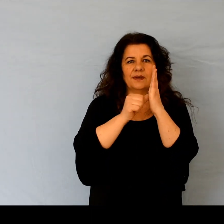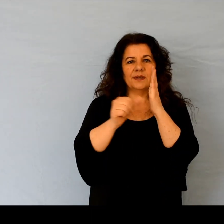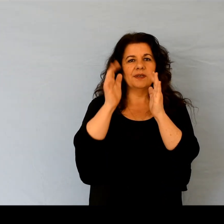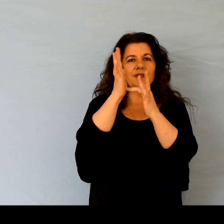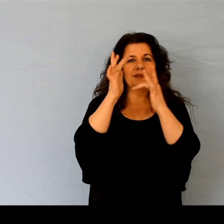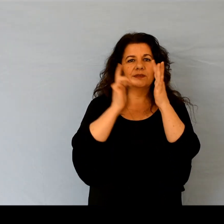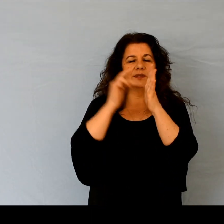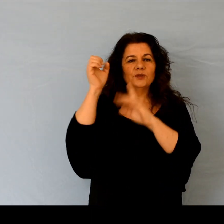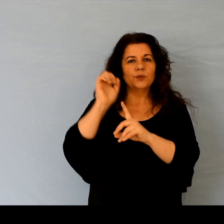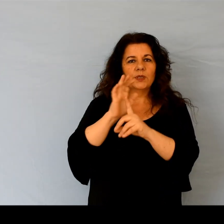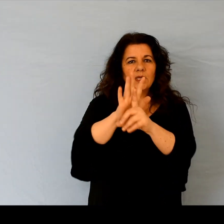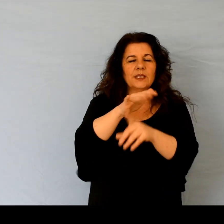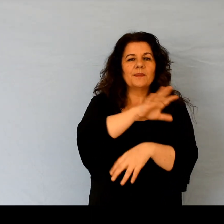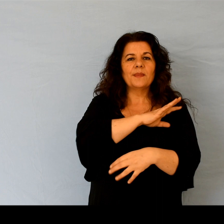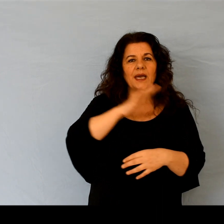Évangile de Jésus-Christ selon saint Jean.